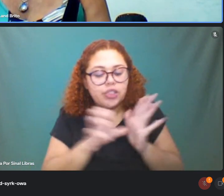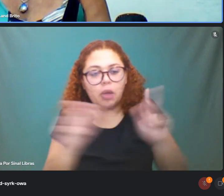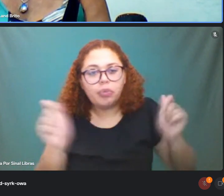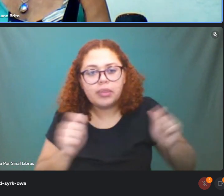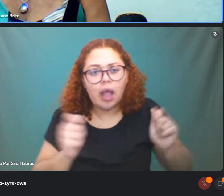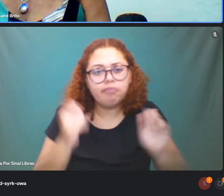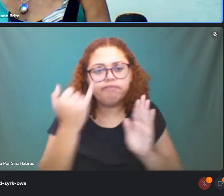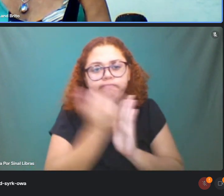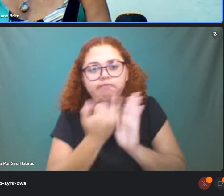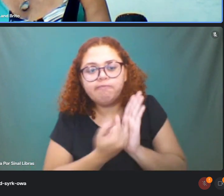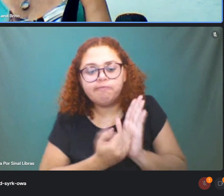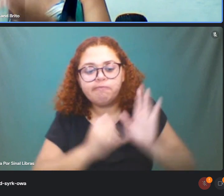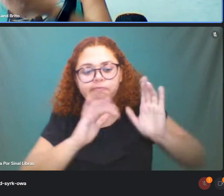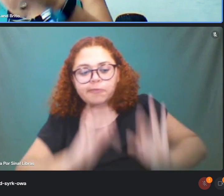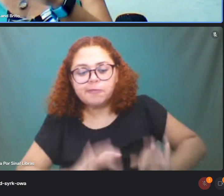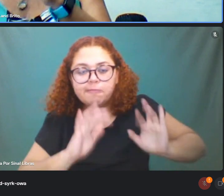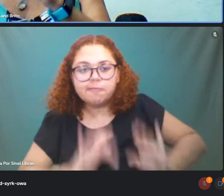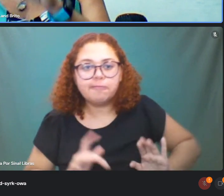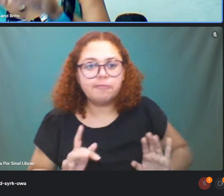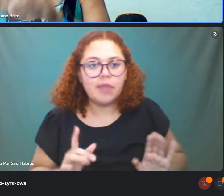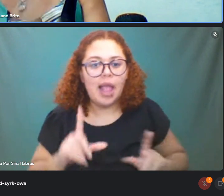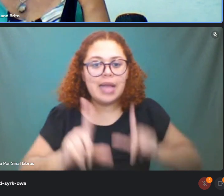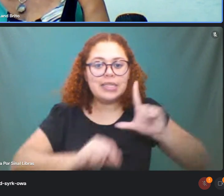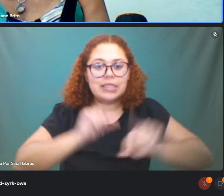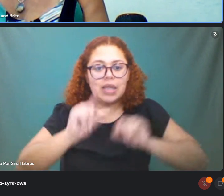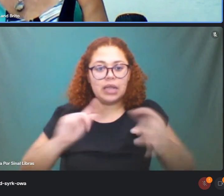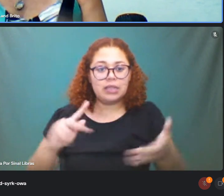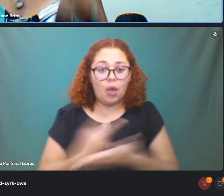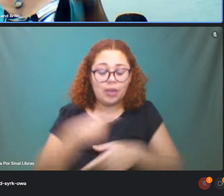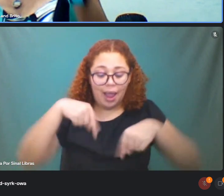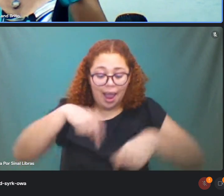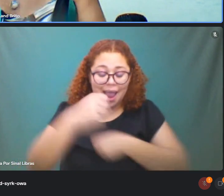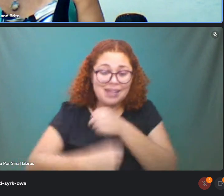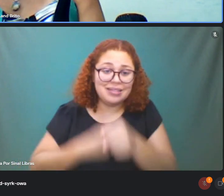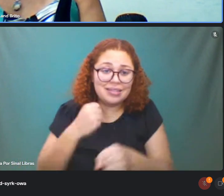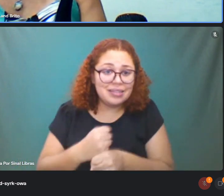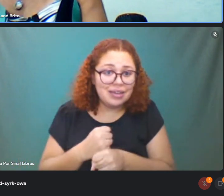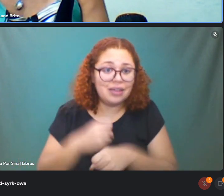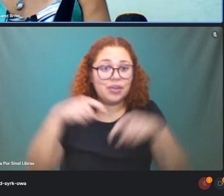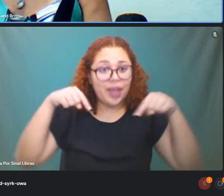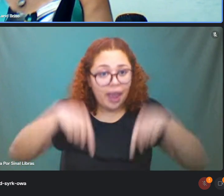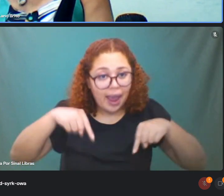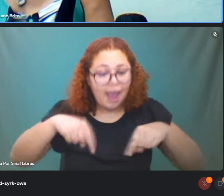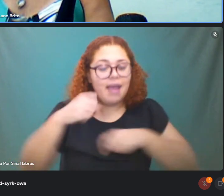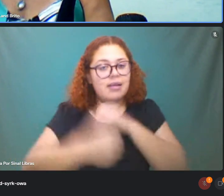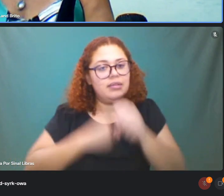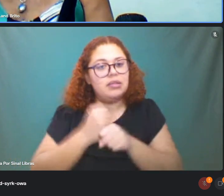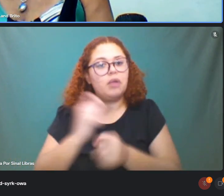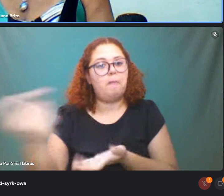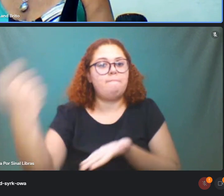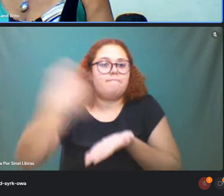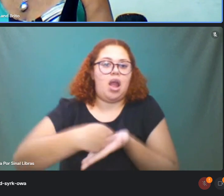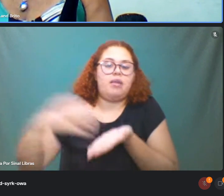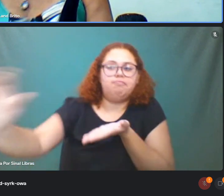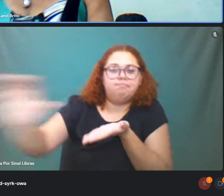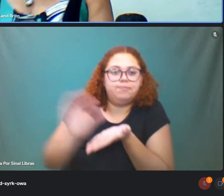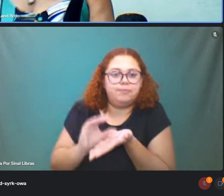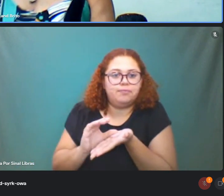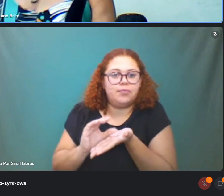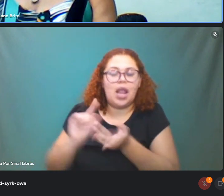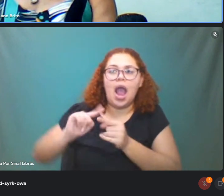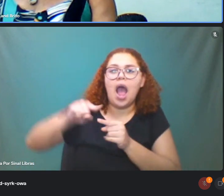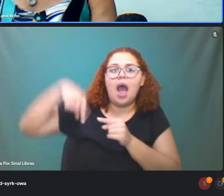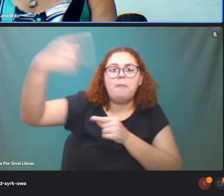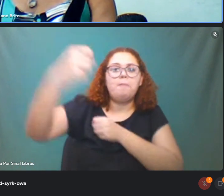Os editais são esse ano, a seleção acontece esse ano e o dinheiro é pago esse ano, e vocês realizam o ano que vem. E